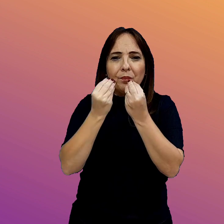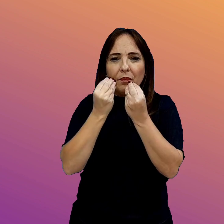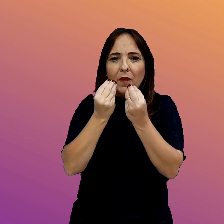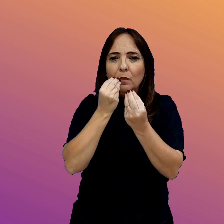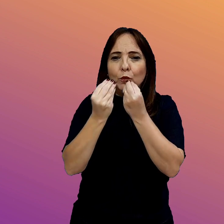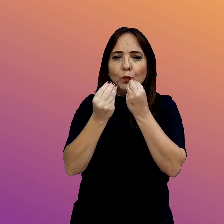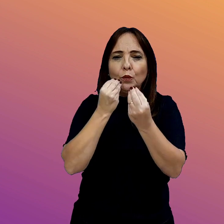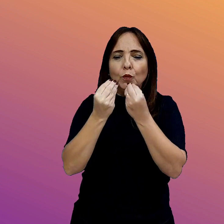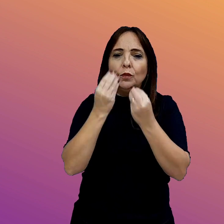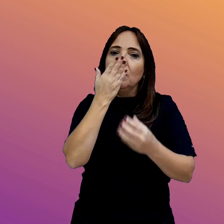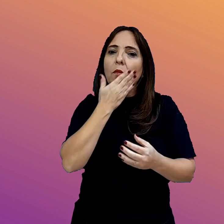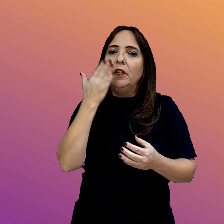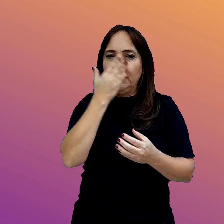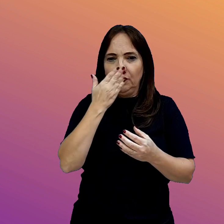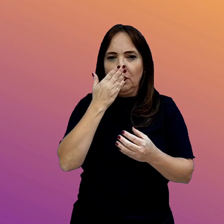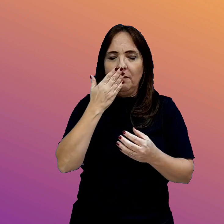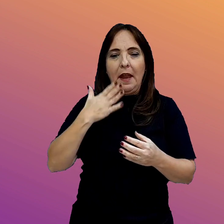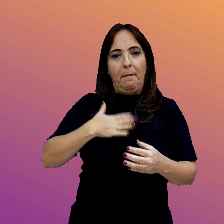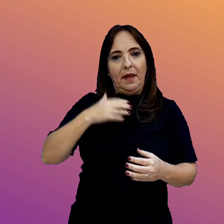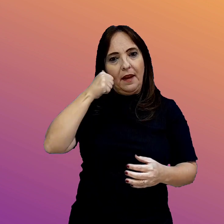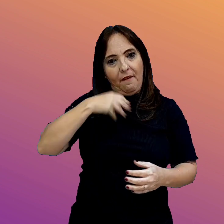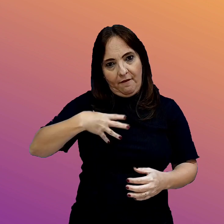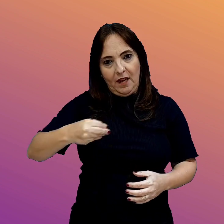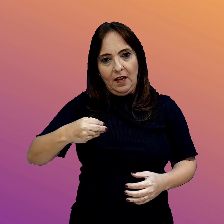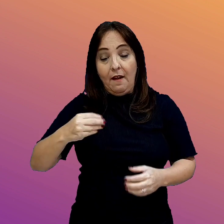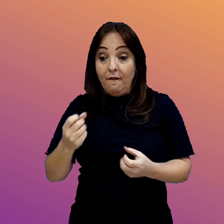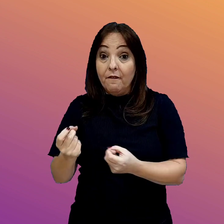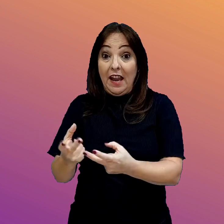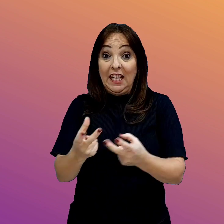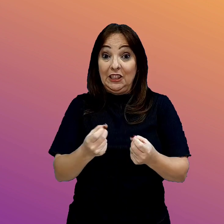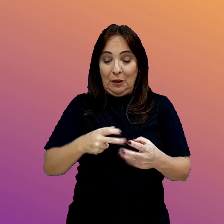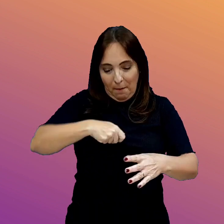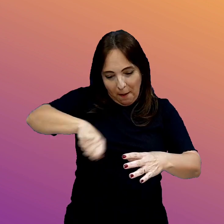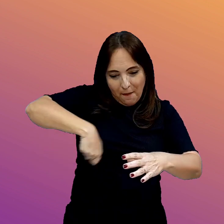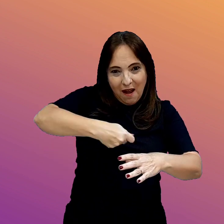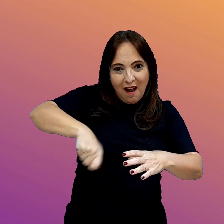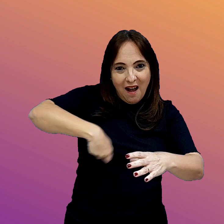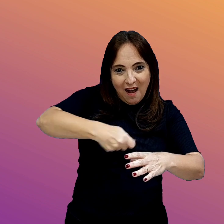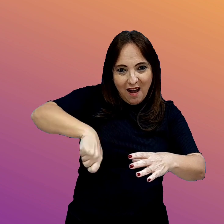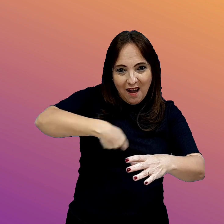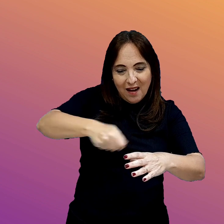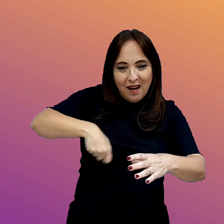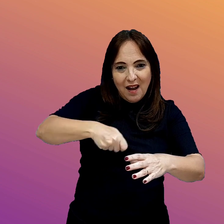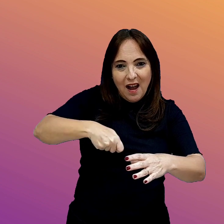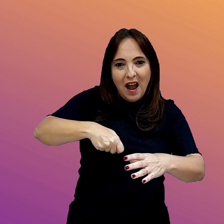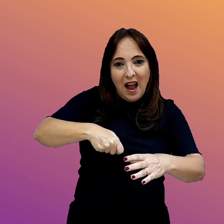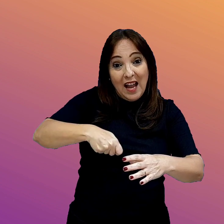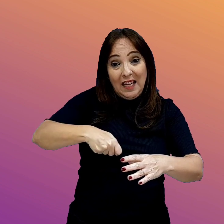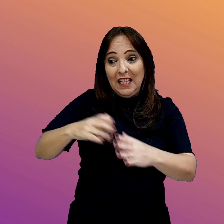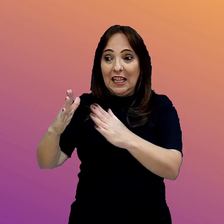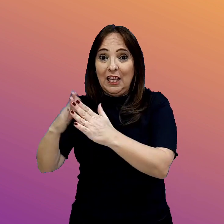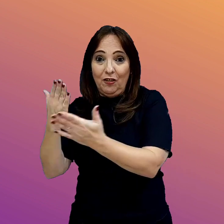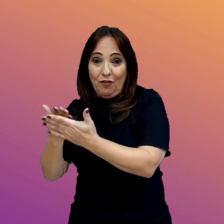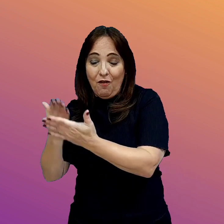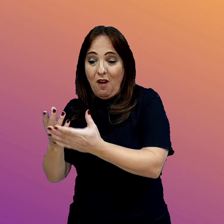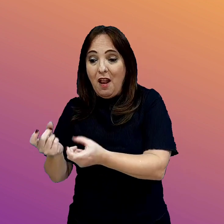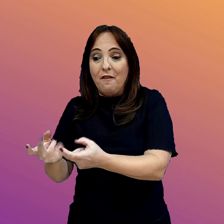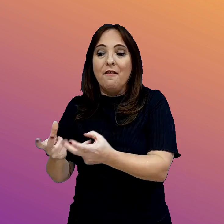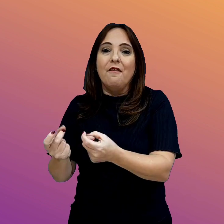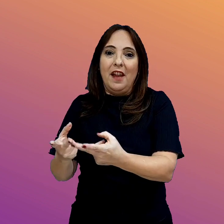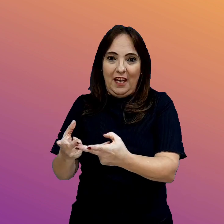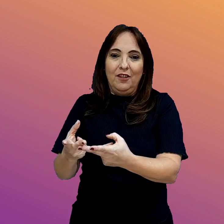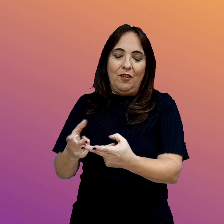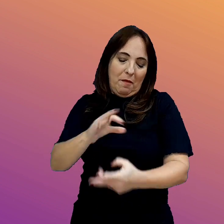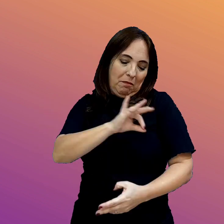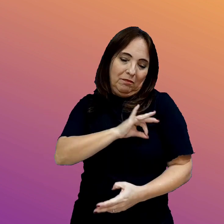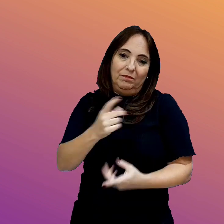ela faz uns brownies e começa a vender na escola, né? Para ganhar um dinheirinho. É isso aí. Isabel, o